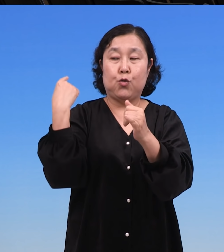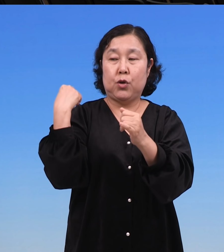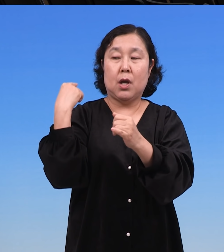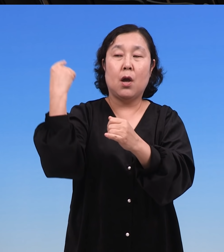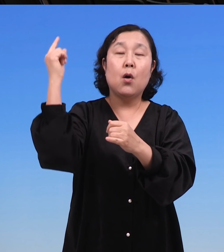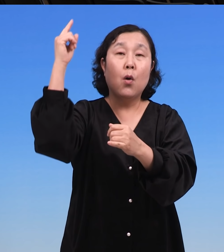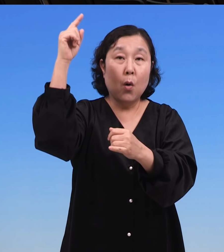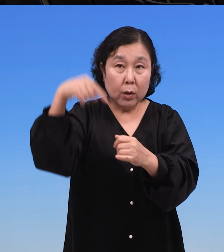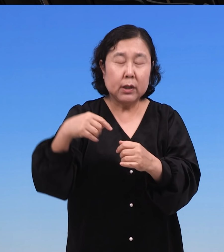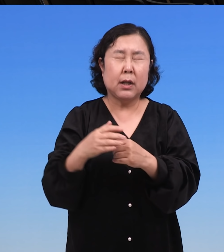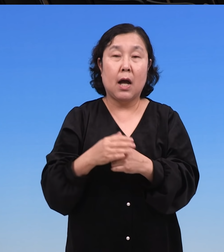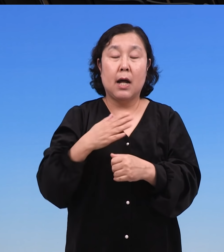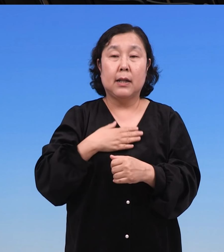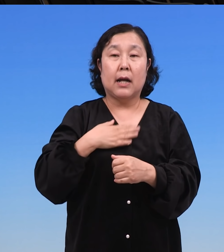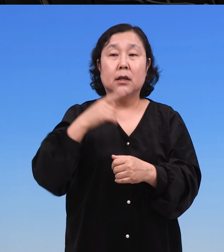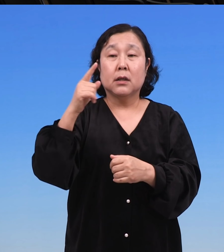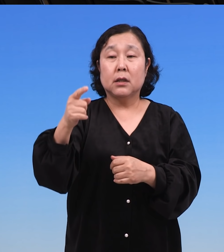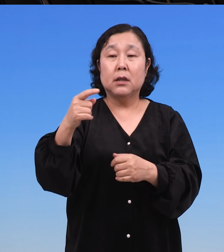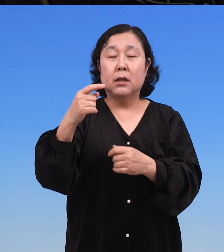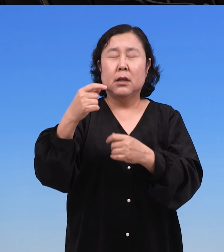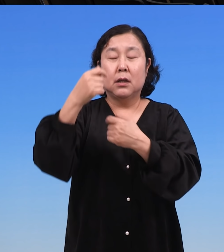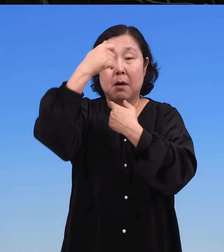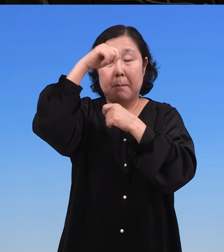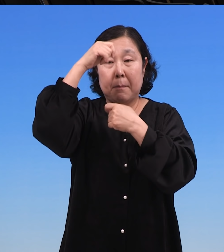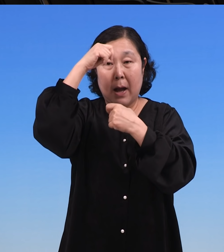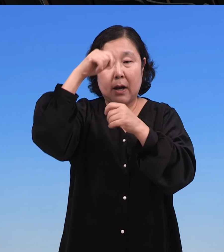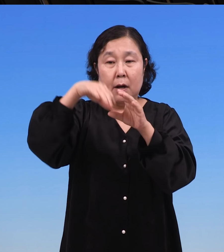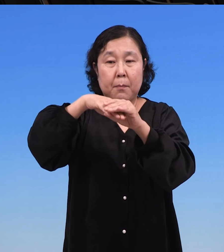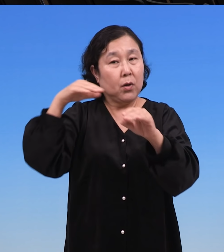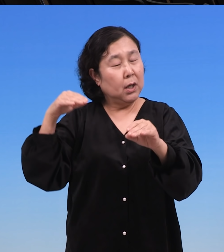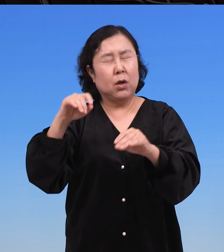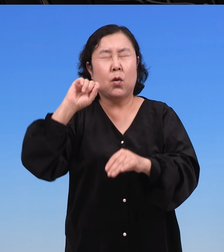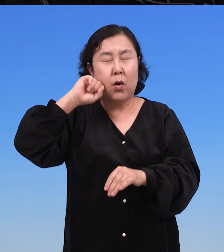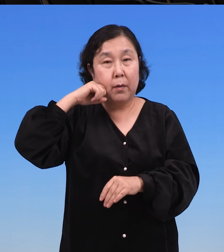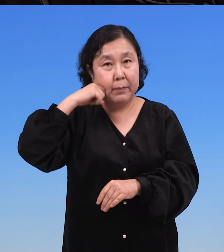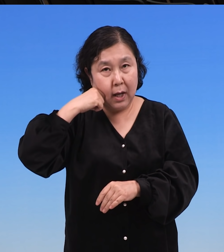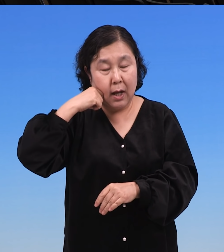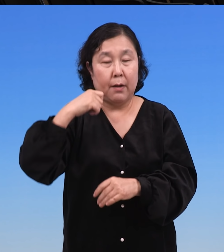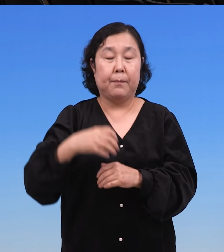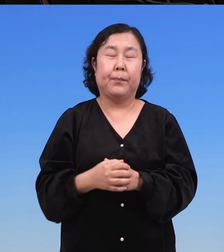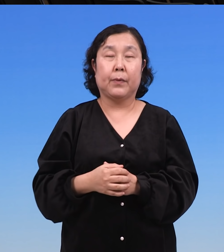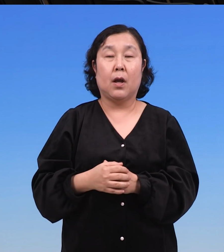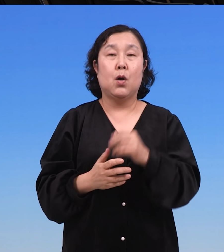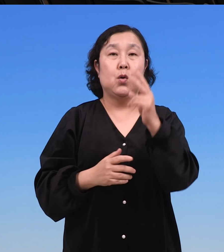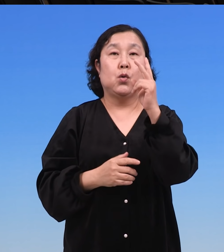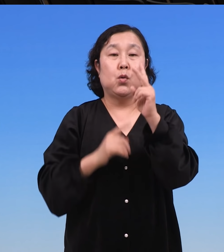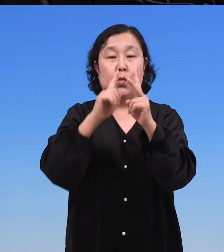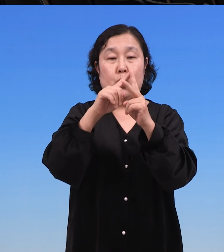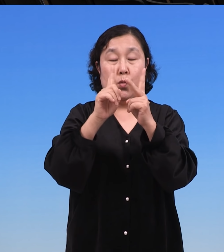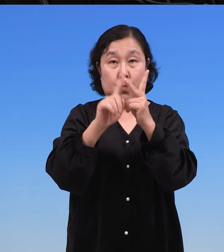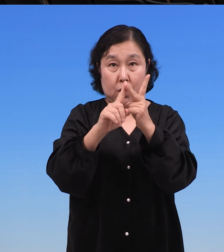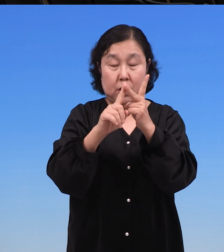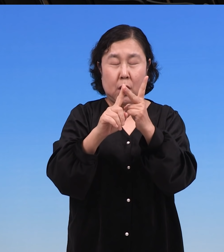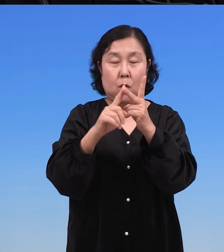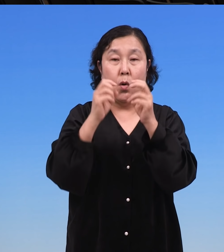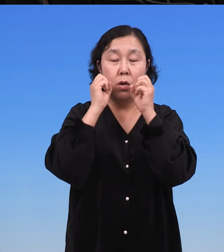뒤에 오시나니 나는 굽혀 그의 신발끈을 풀기도 감당하지 못하겠노라. 이렇게 두 차례에